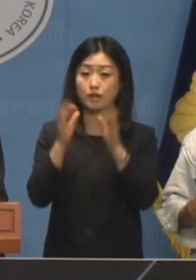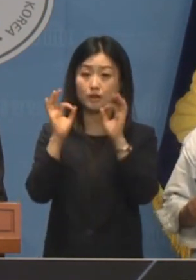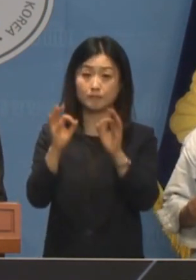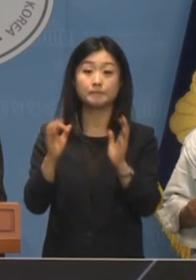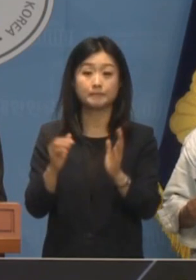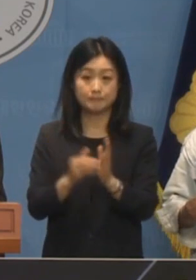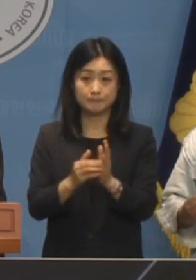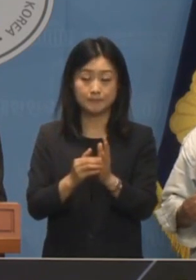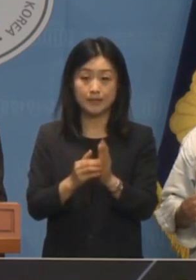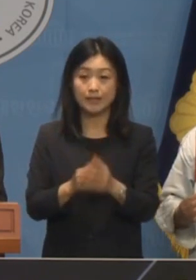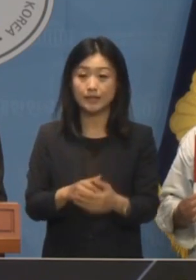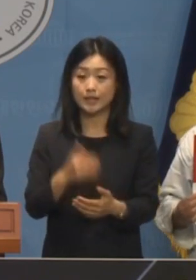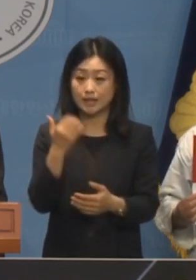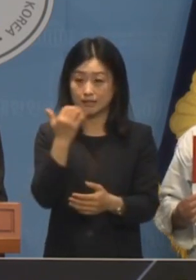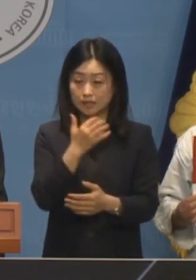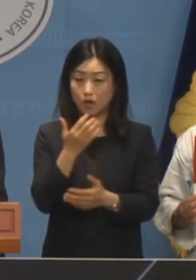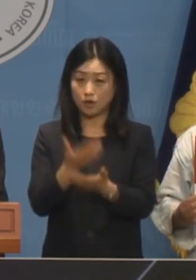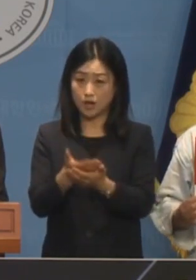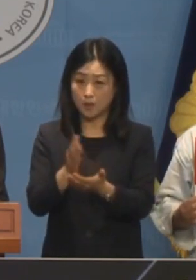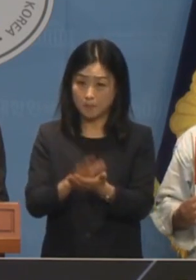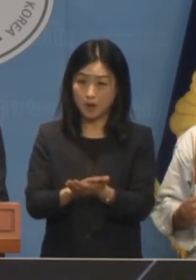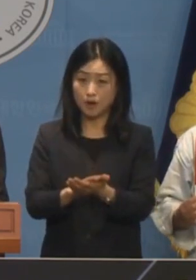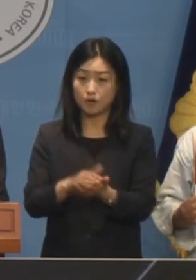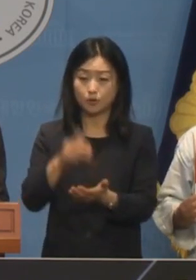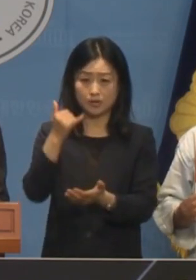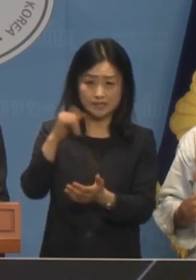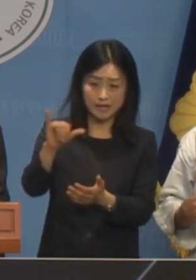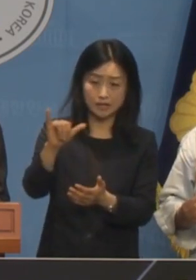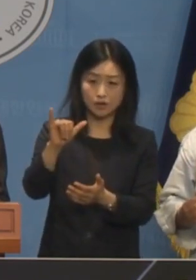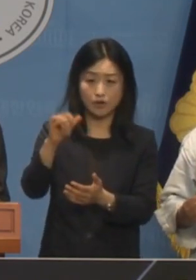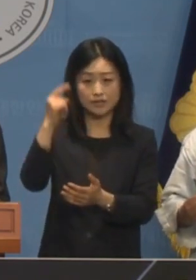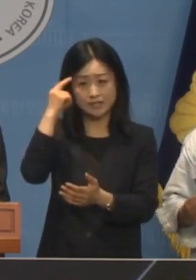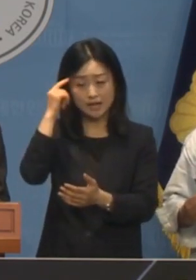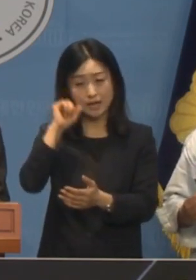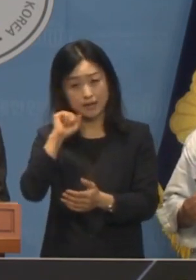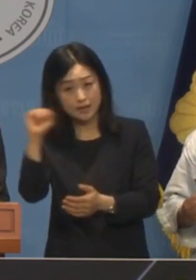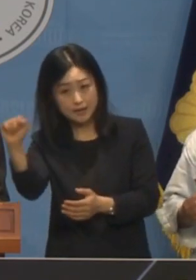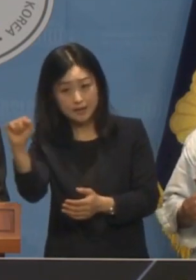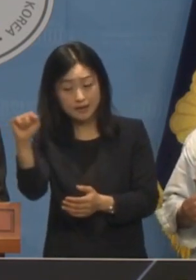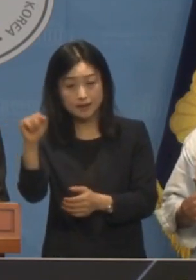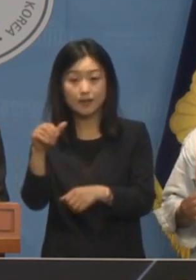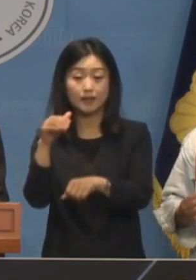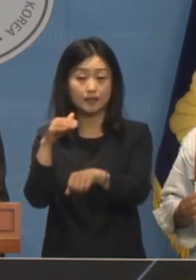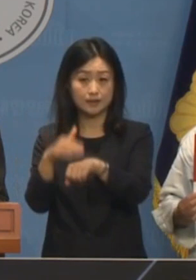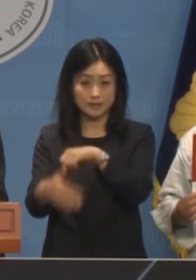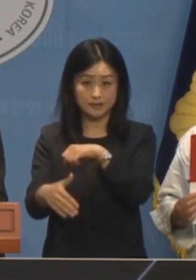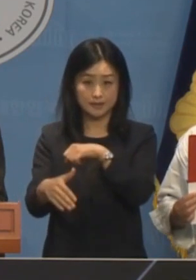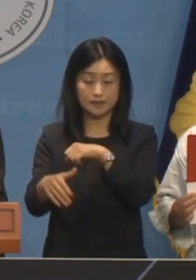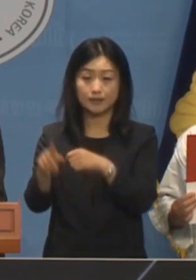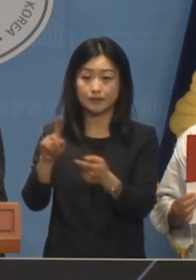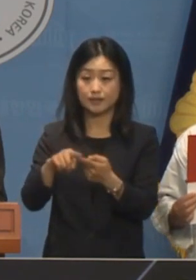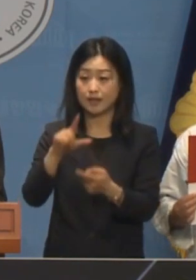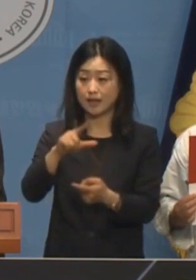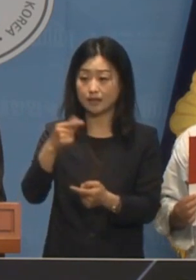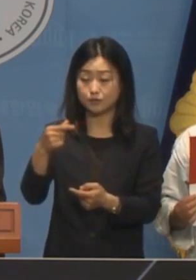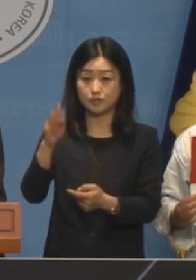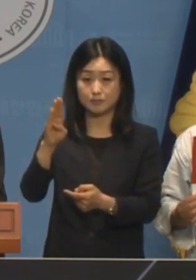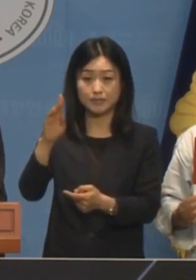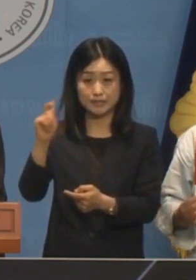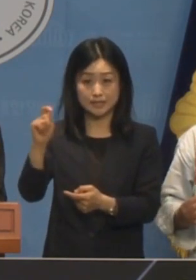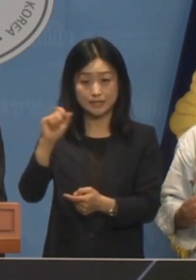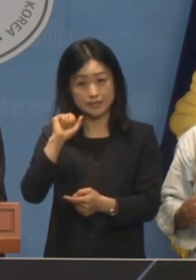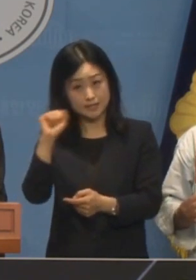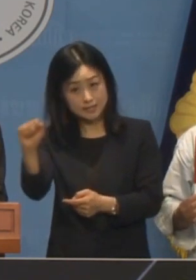경악했다. 성혁명, 젠더 이데올로기 세력에 장악돼 극심한 편향적 친-LGBT 행보와